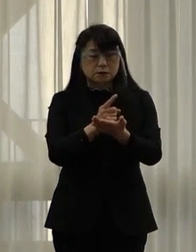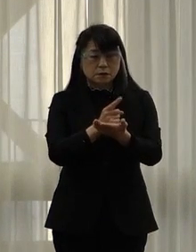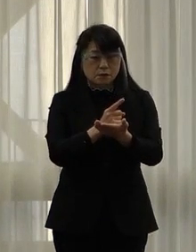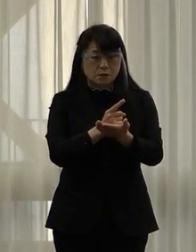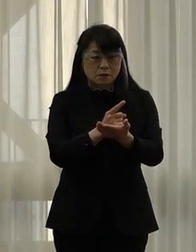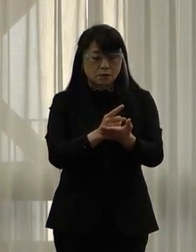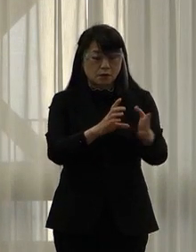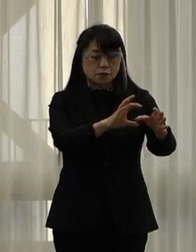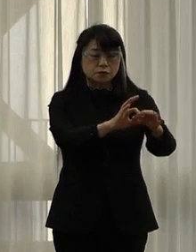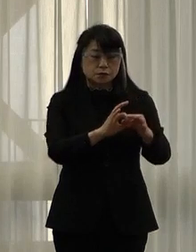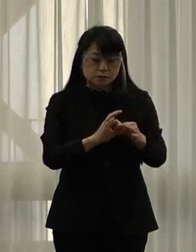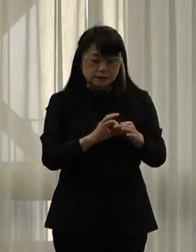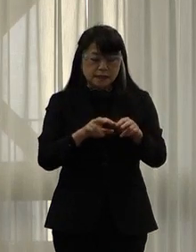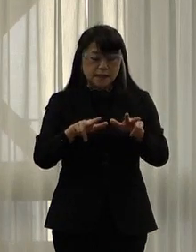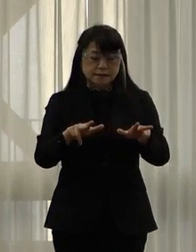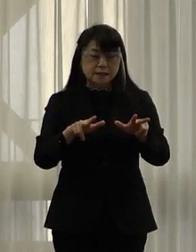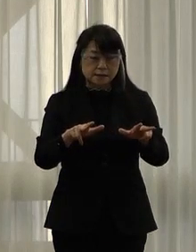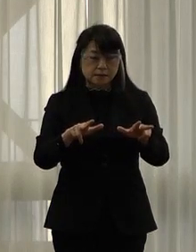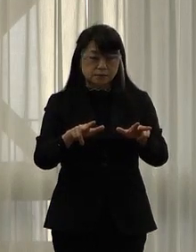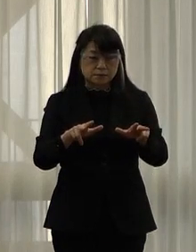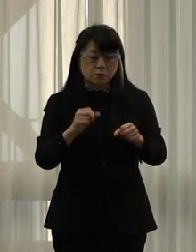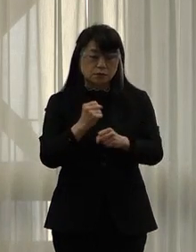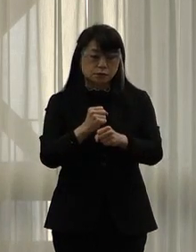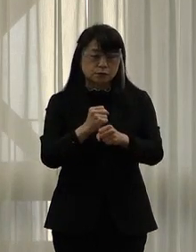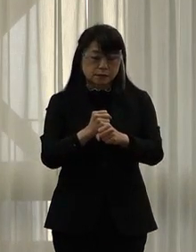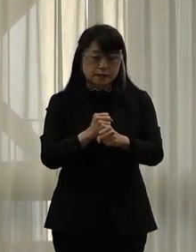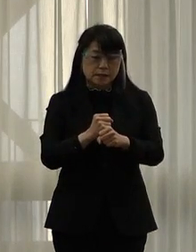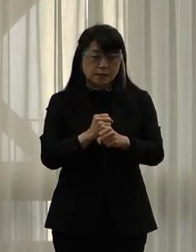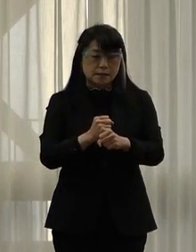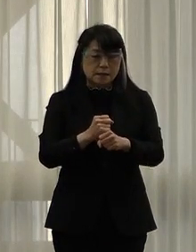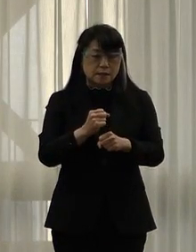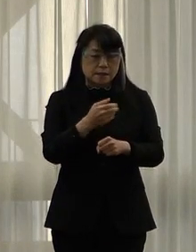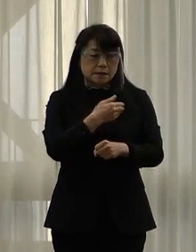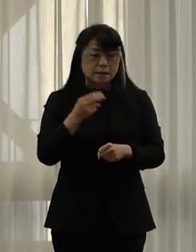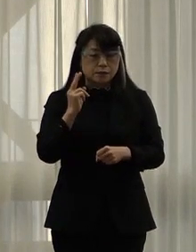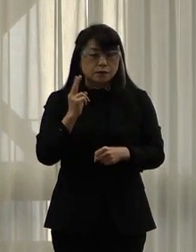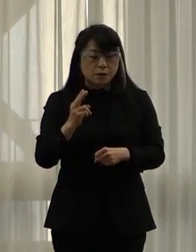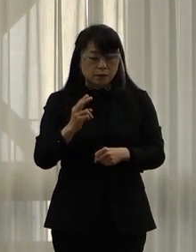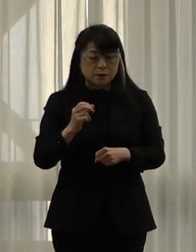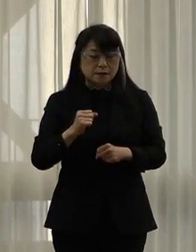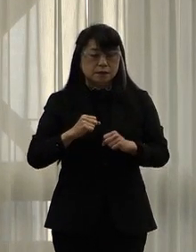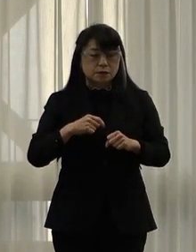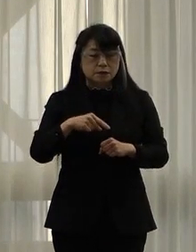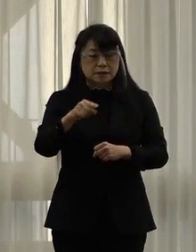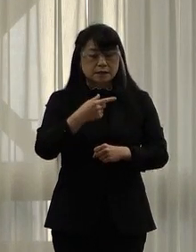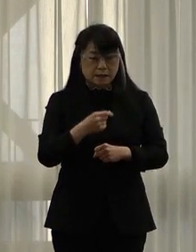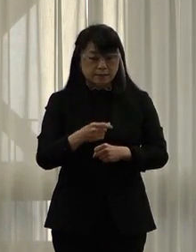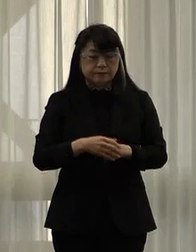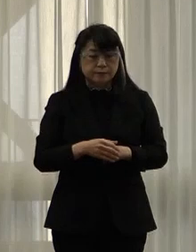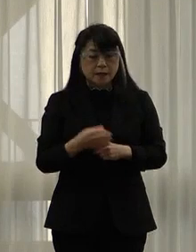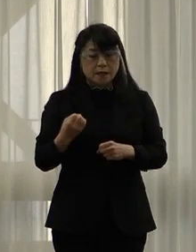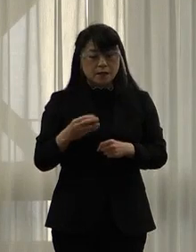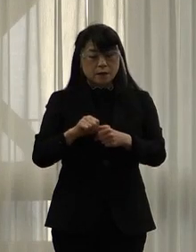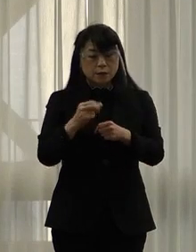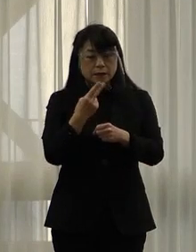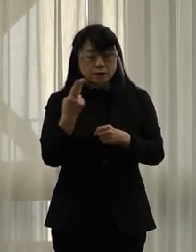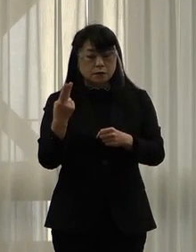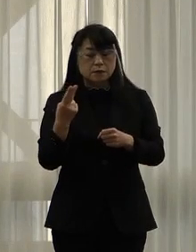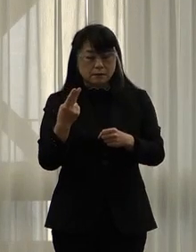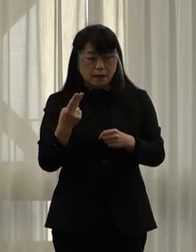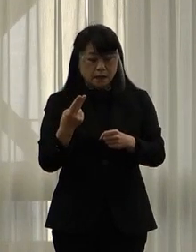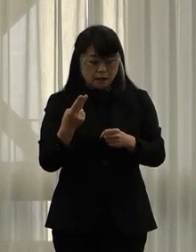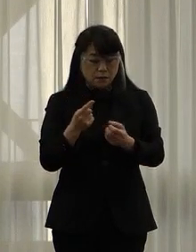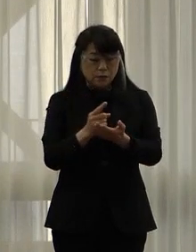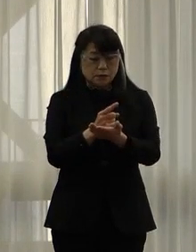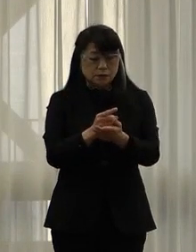を通じて政策形成ができるように今から追い込んでいきたいというふうに思います。まあ、そういう意味じゃ令和5年度には完全にこの指